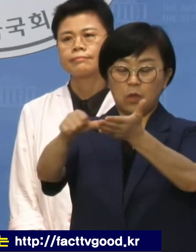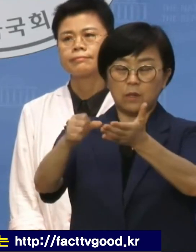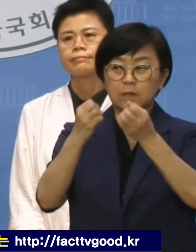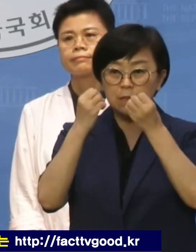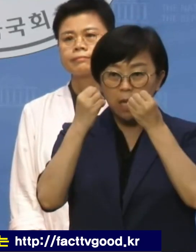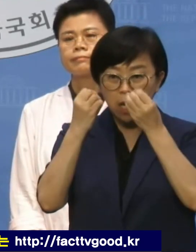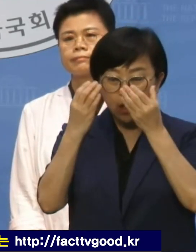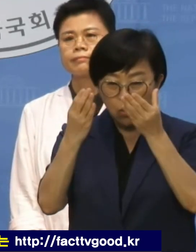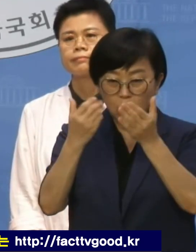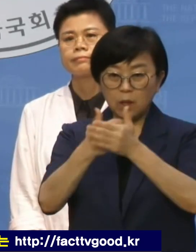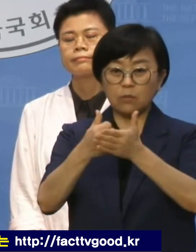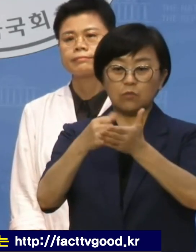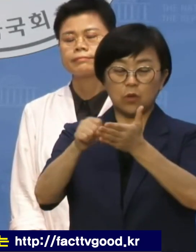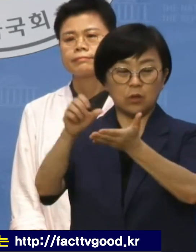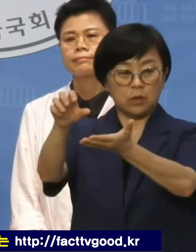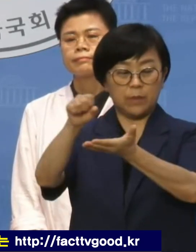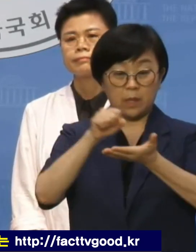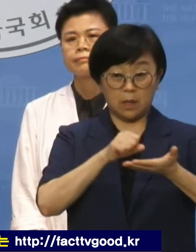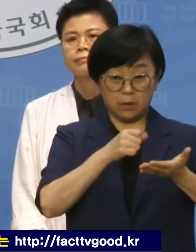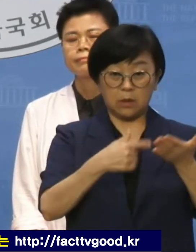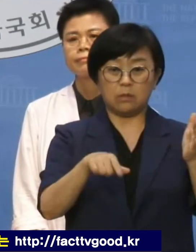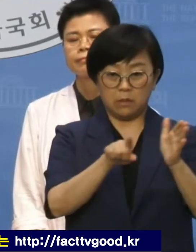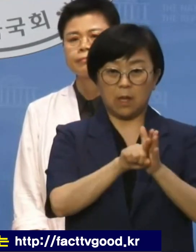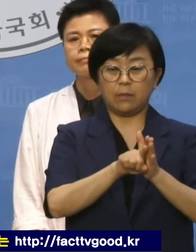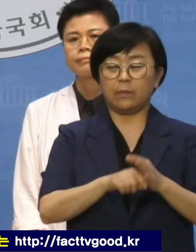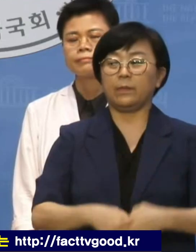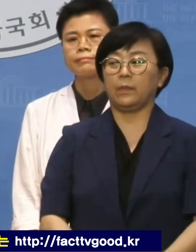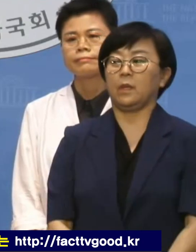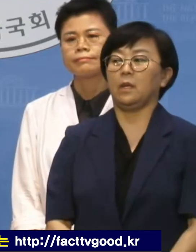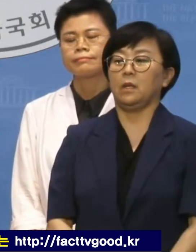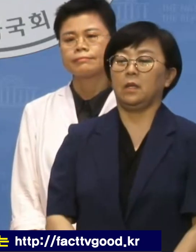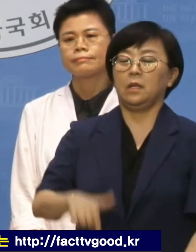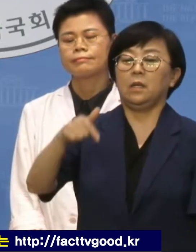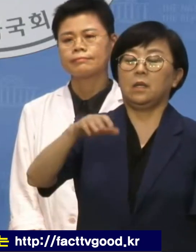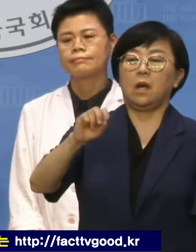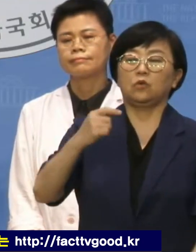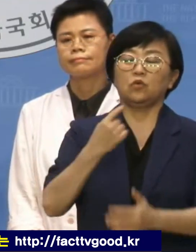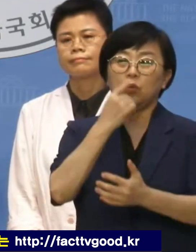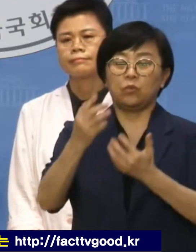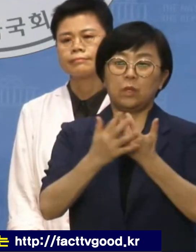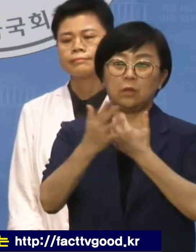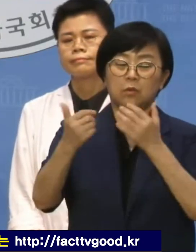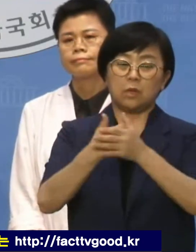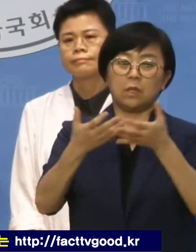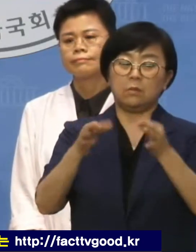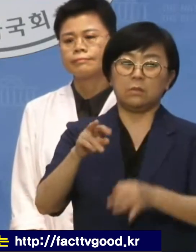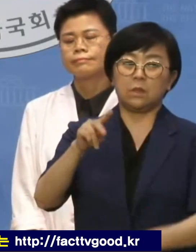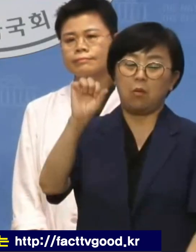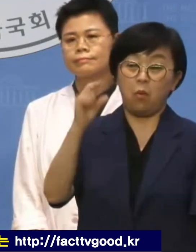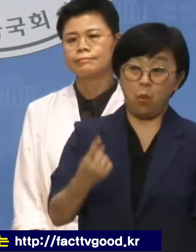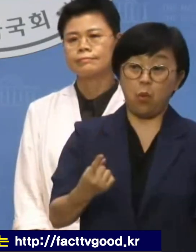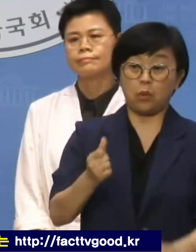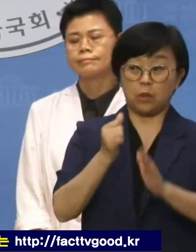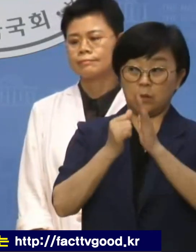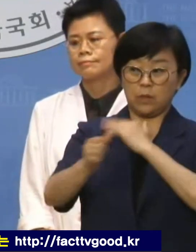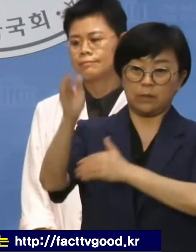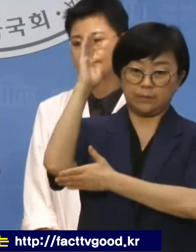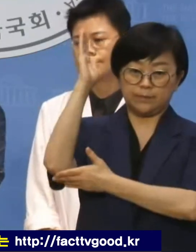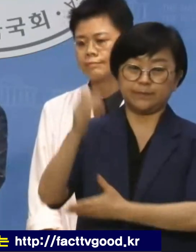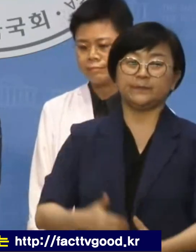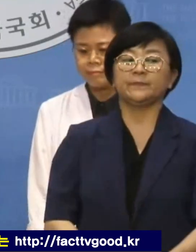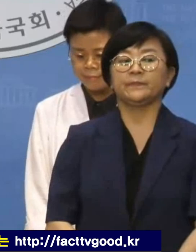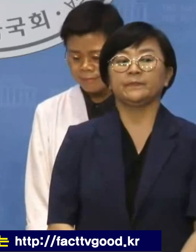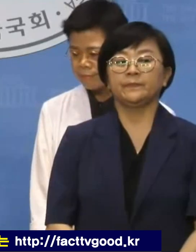신선도 저하까지를 지적해 주셨습니다. 이어서 강동 촛불행동의 김상우 대표님께서 또 말씀해